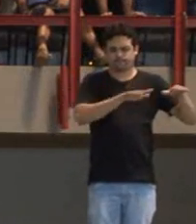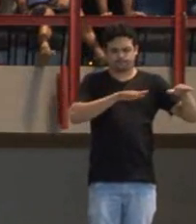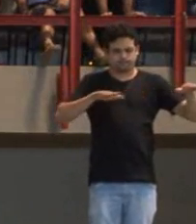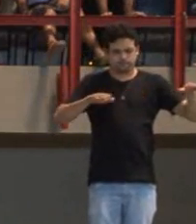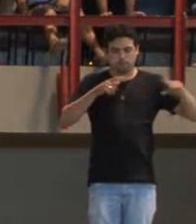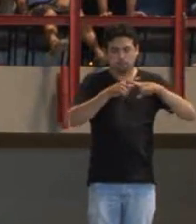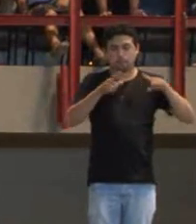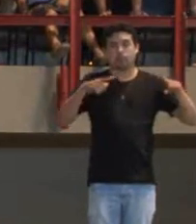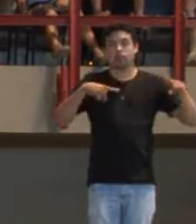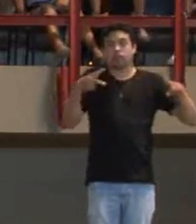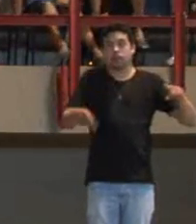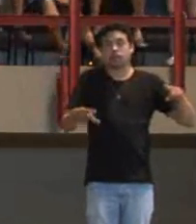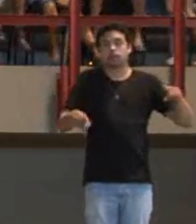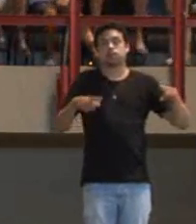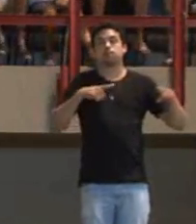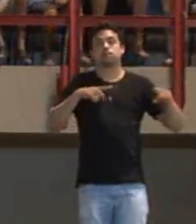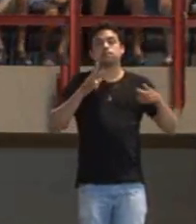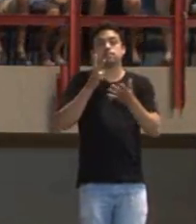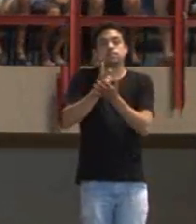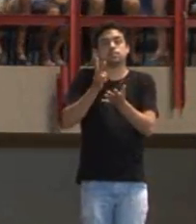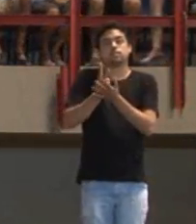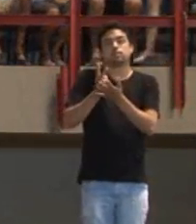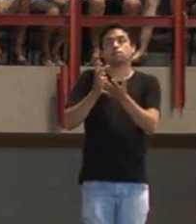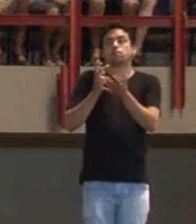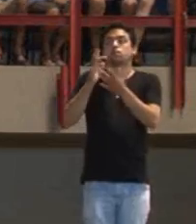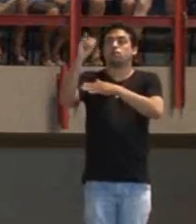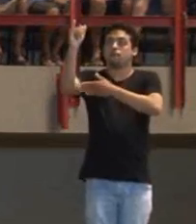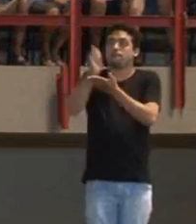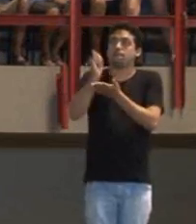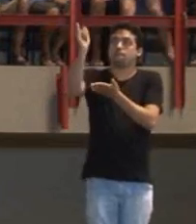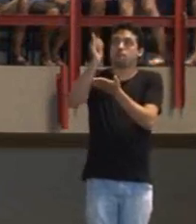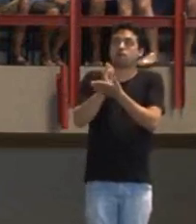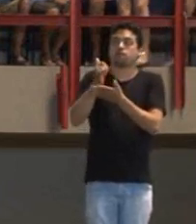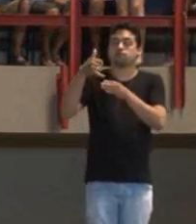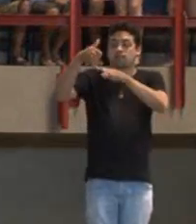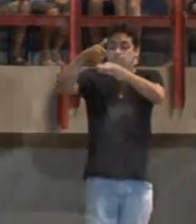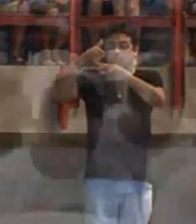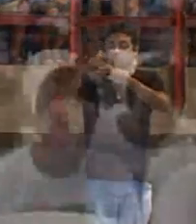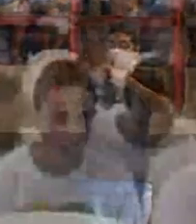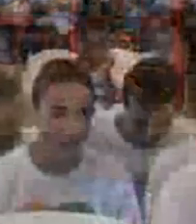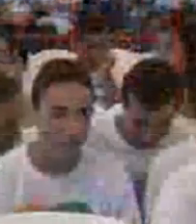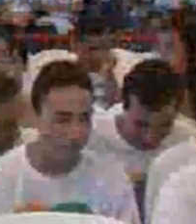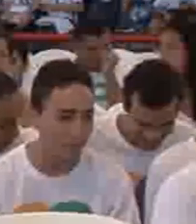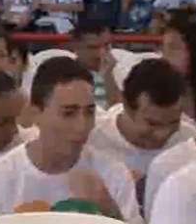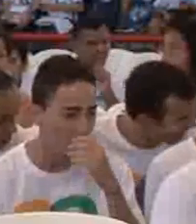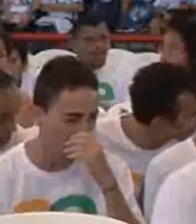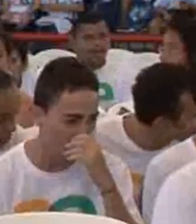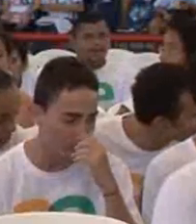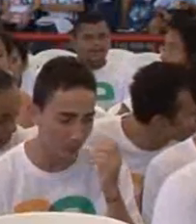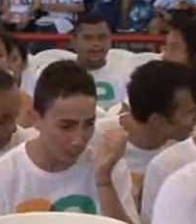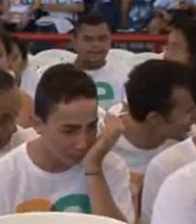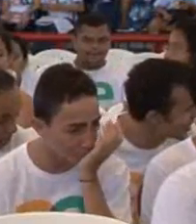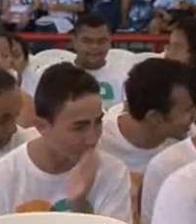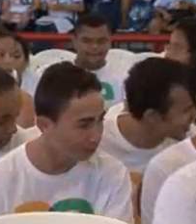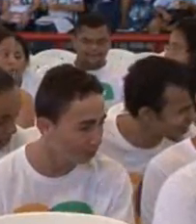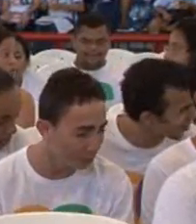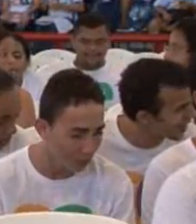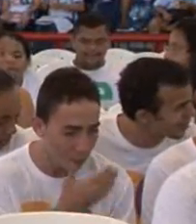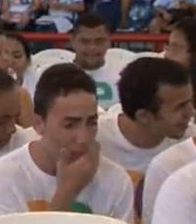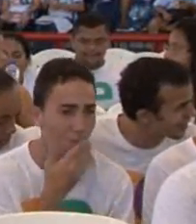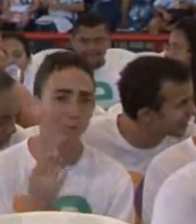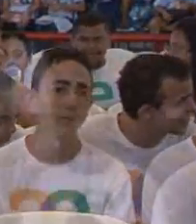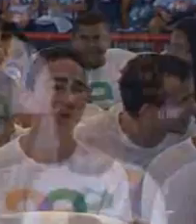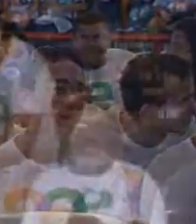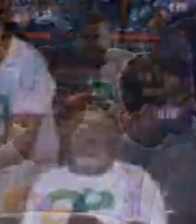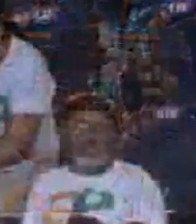últimos meses, estamos sempre importando gasolina. O Brasil está comprando gasolina para dar conta da